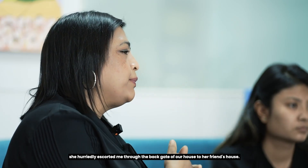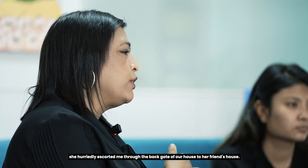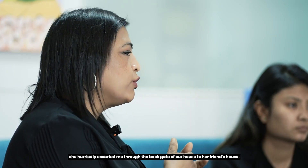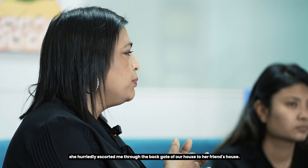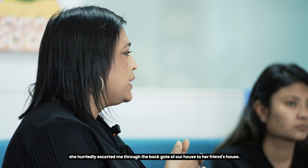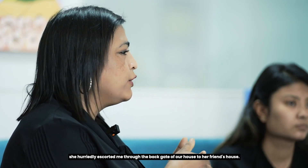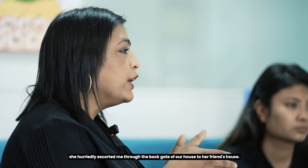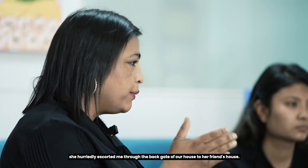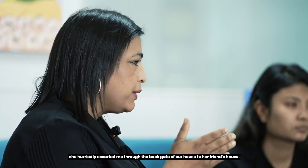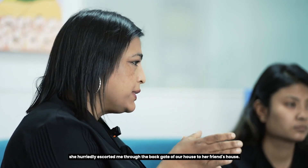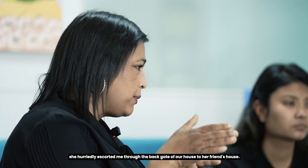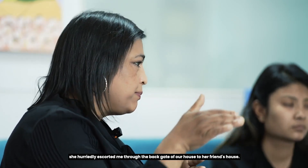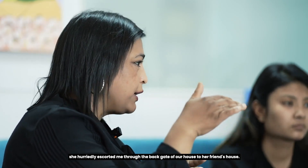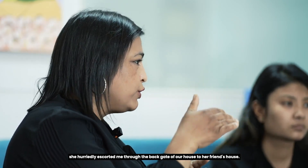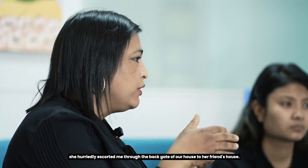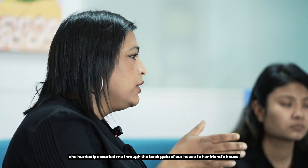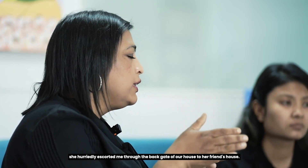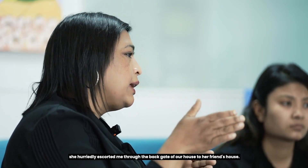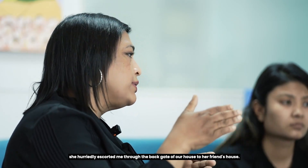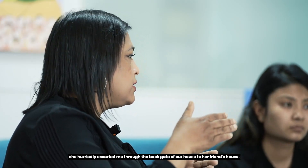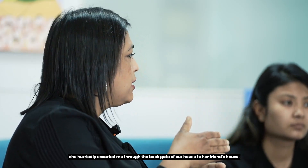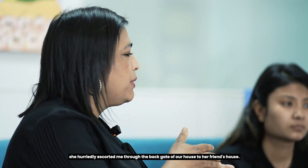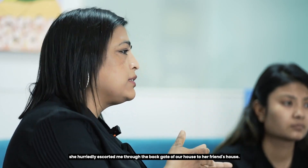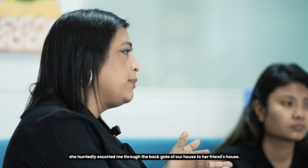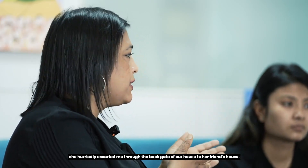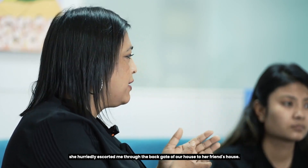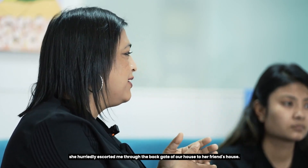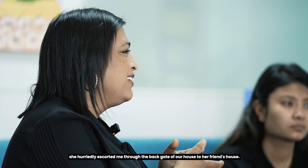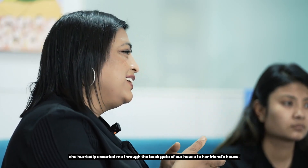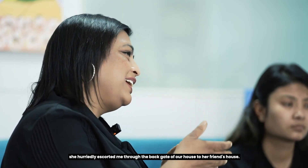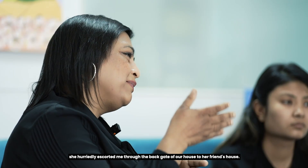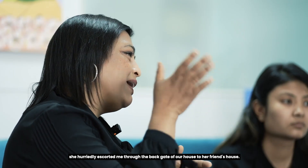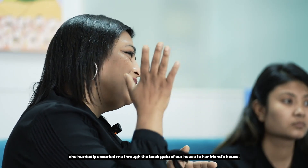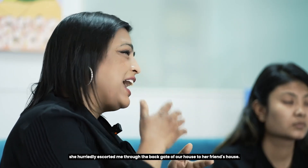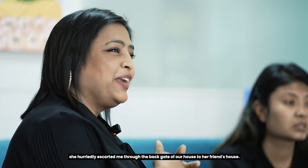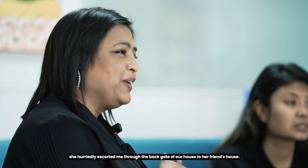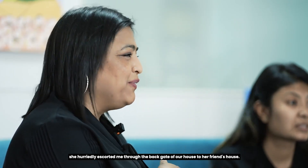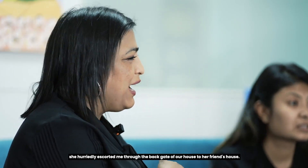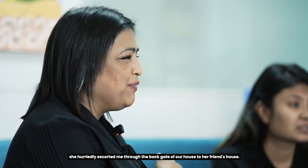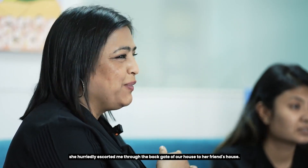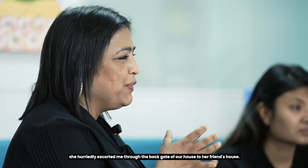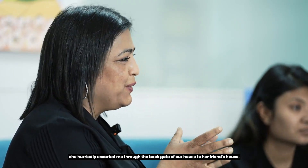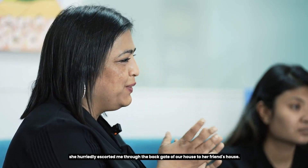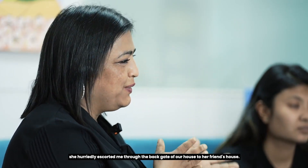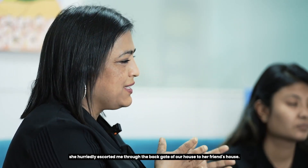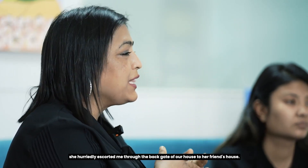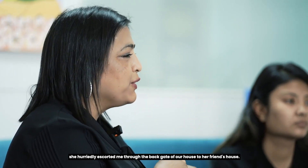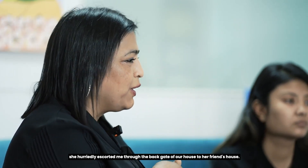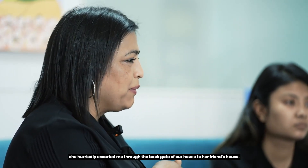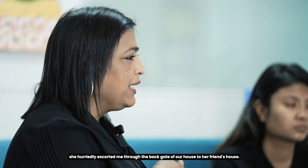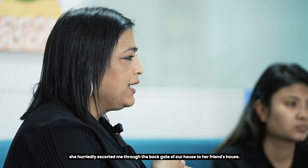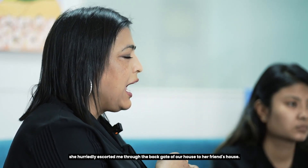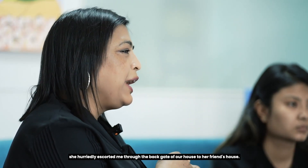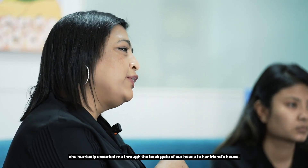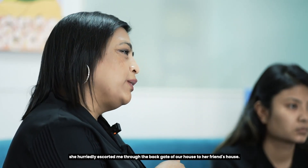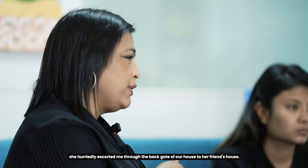पछाडिको गेटबाट घरको पछाडिको गेटबाट पछाडि पनि बाटो थियो त्यहाँबाट सिधै मलाई समातेर एक माथि आन्टीको मम्मीको साथीको